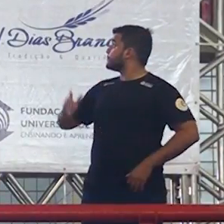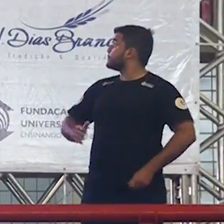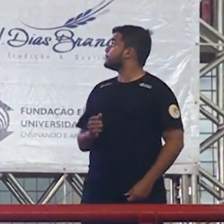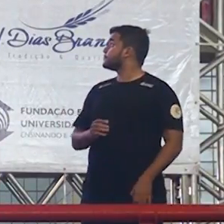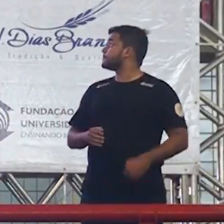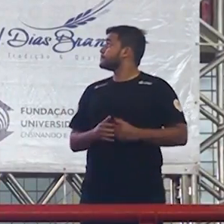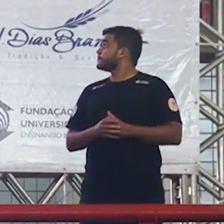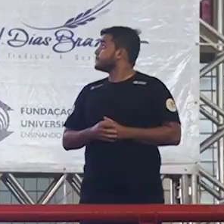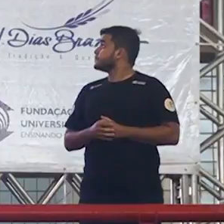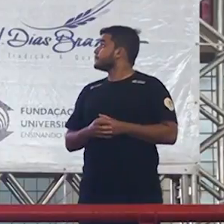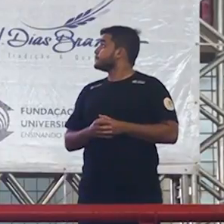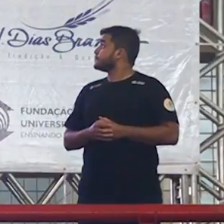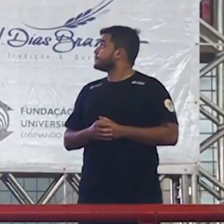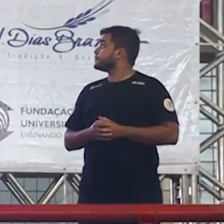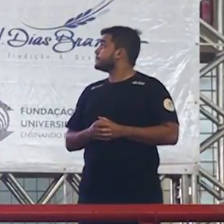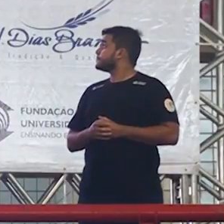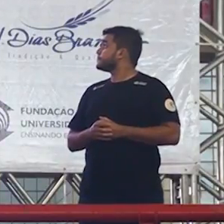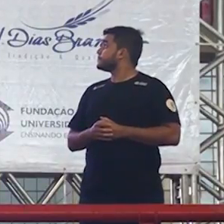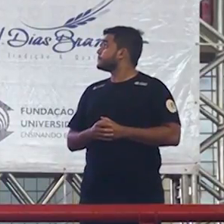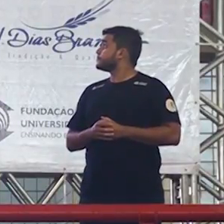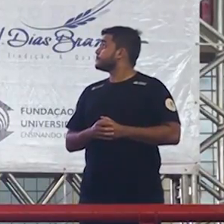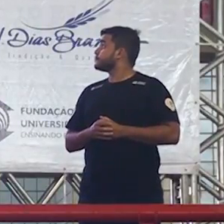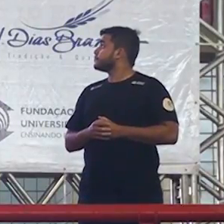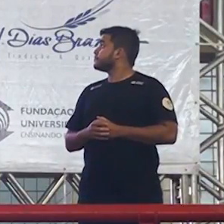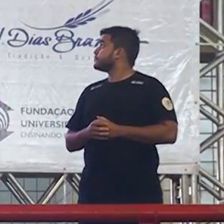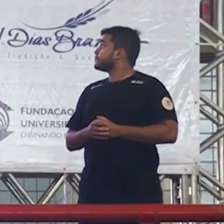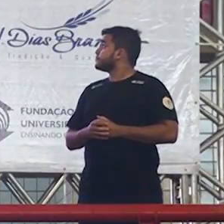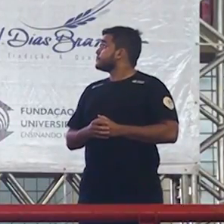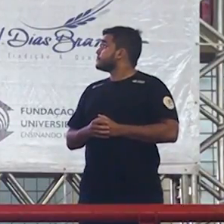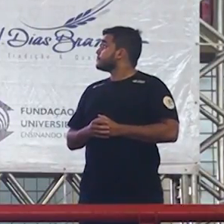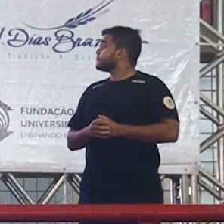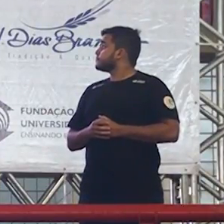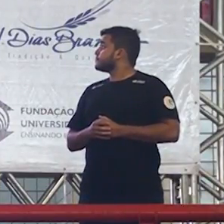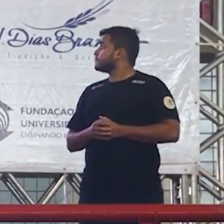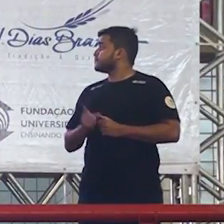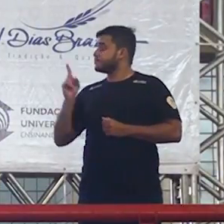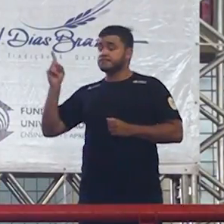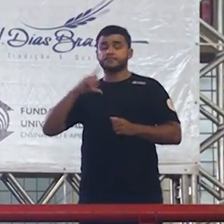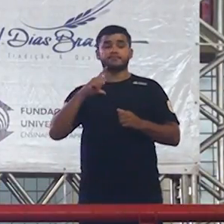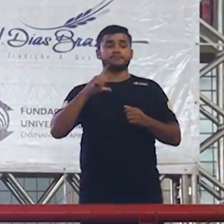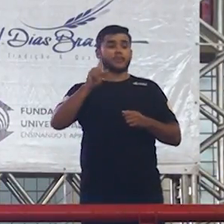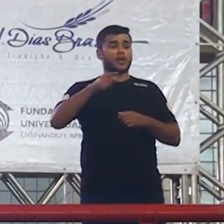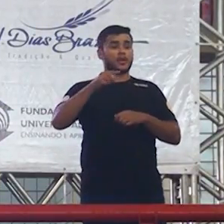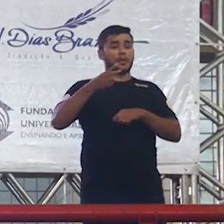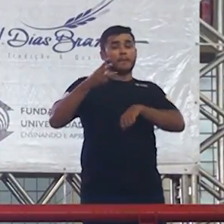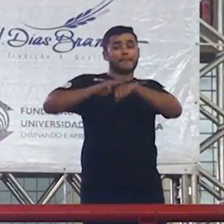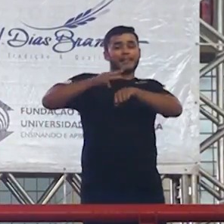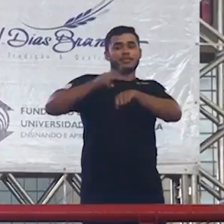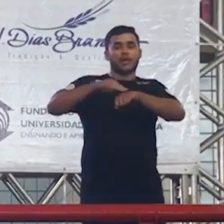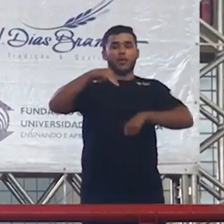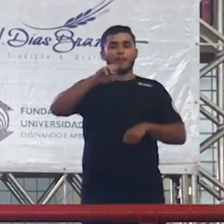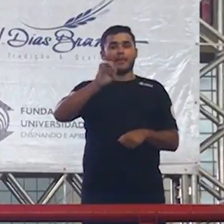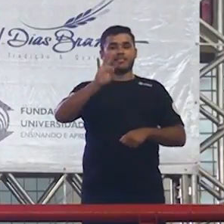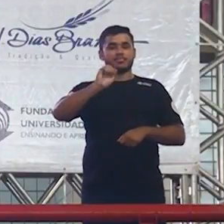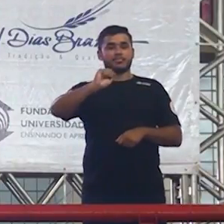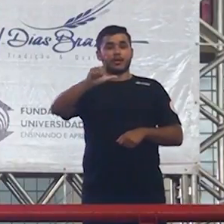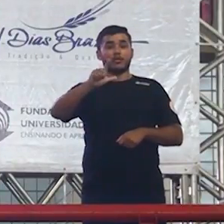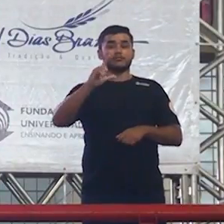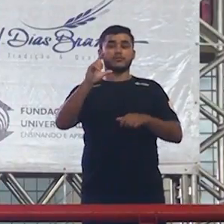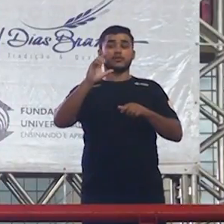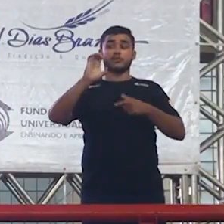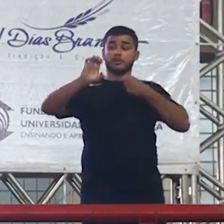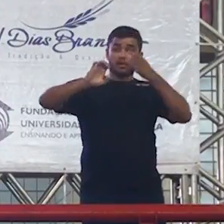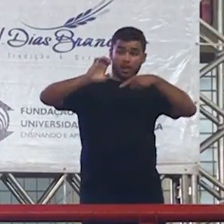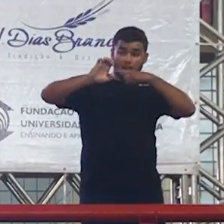Absorver. Repetição. O que é que eu tenho nos metais? O que é que os metais têm de sobra? Elétrons.